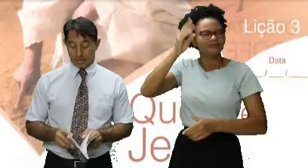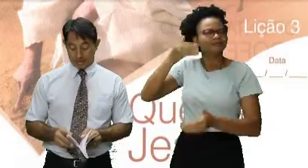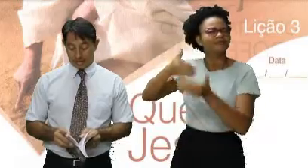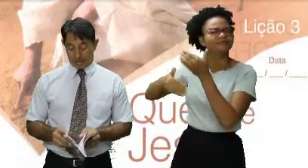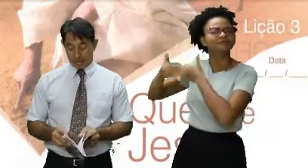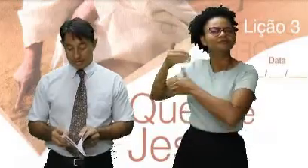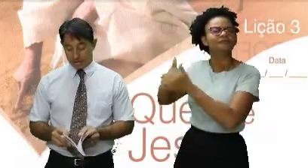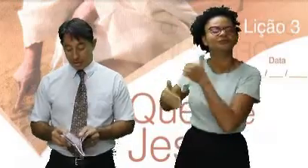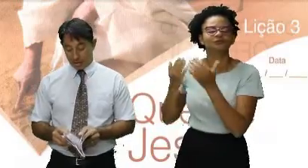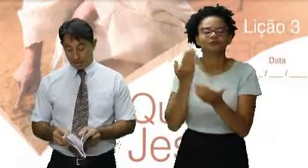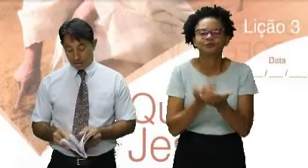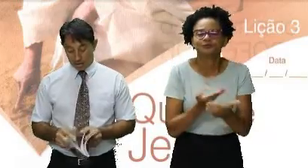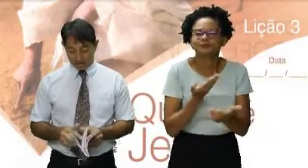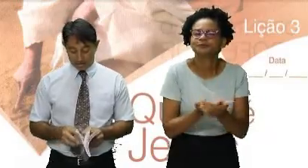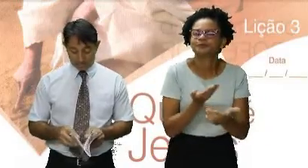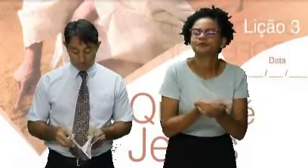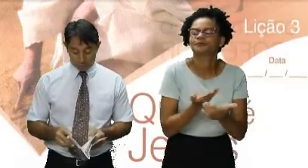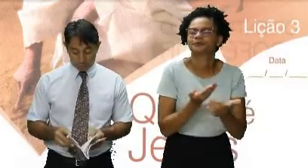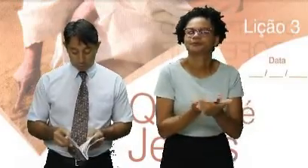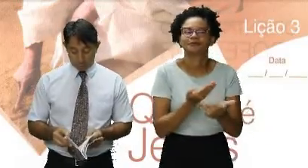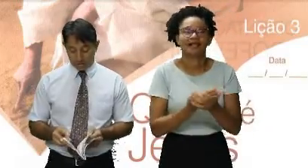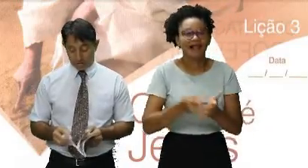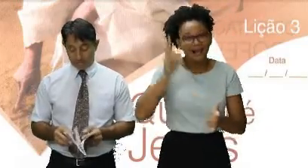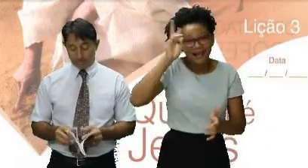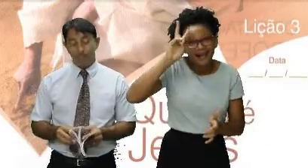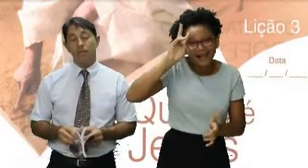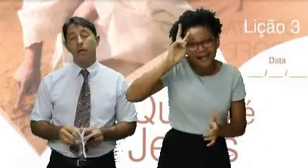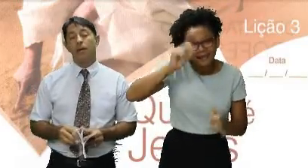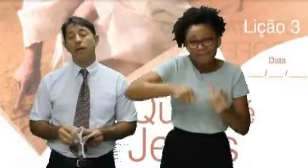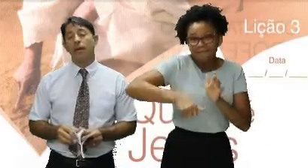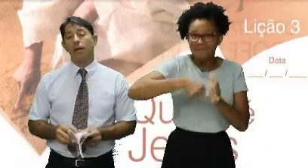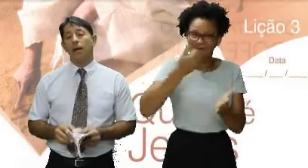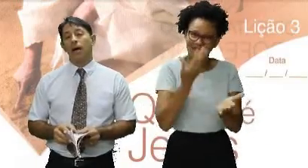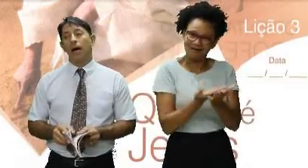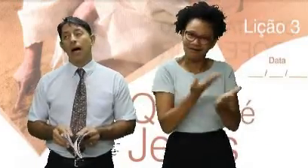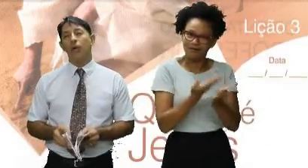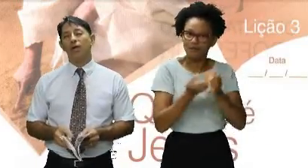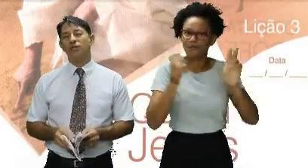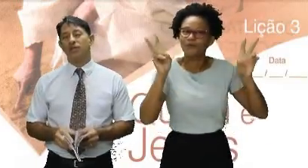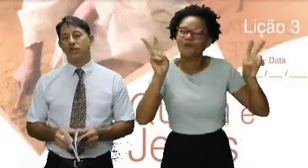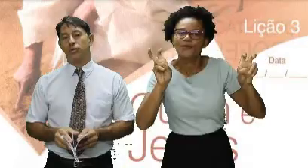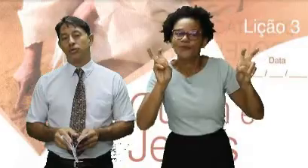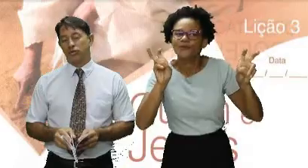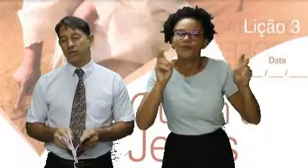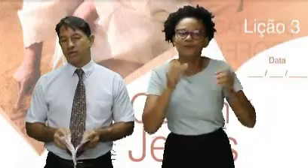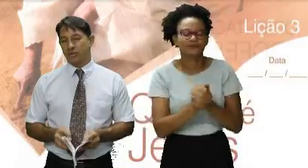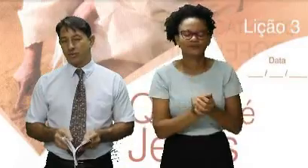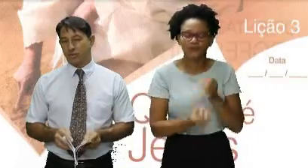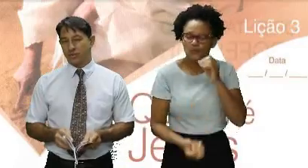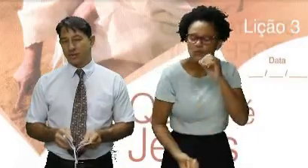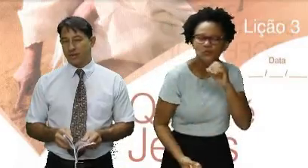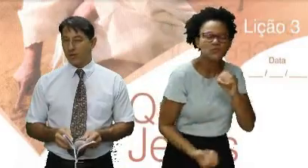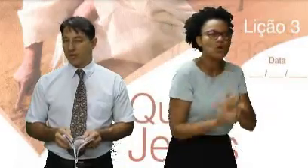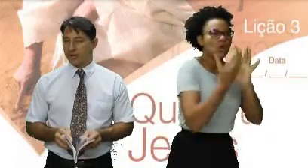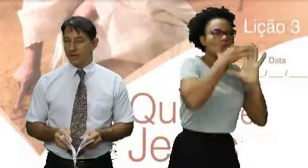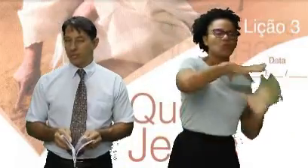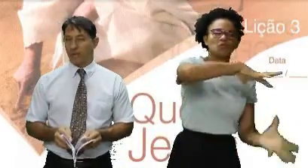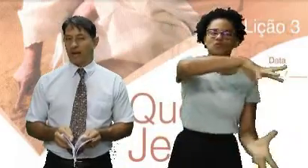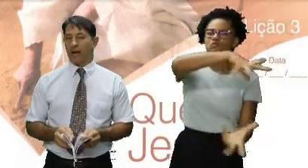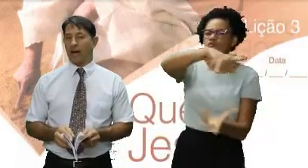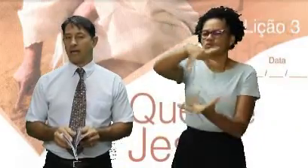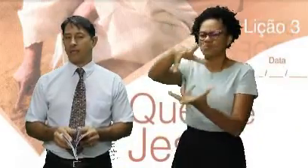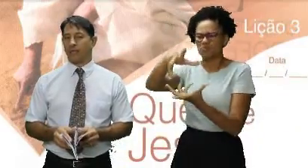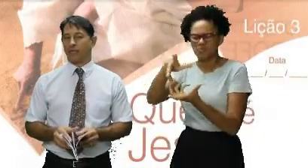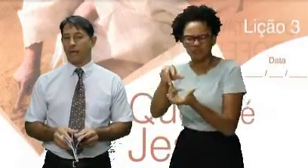passadas, a primeira nossa aula, a gente falou sobre a origem de todas as coisas, a origem